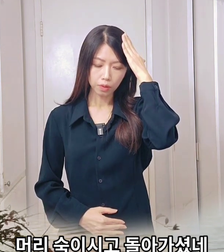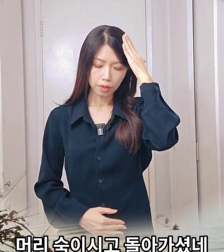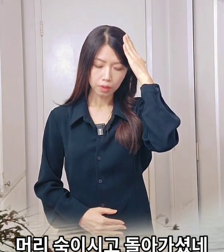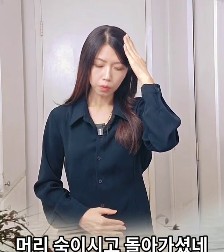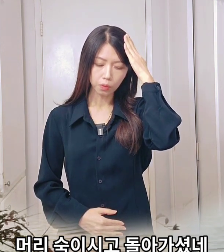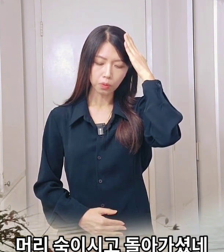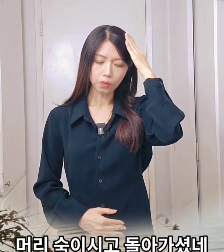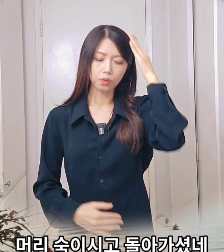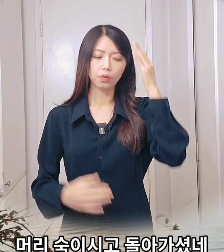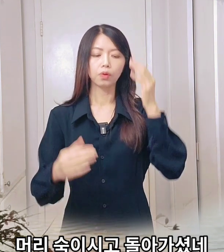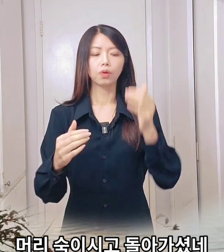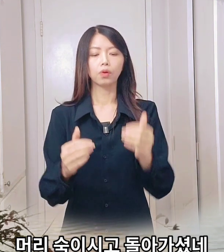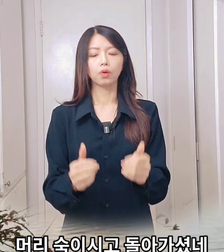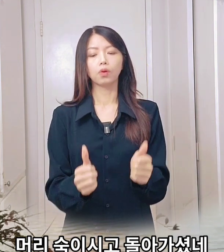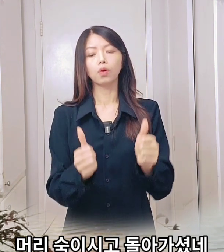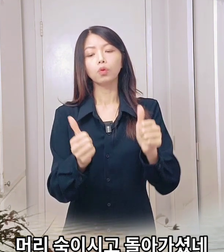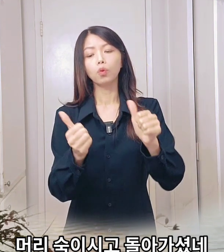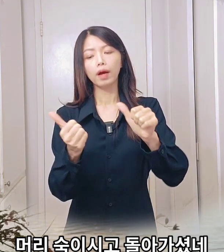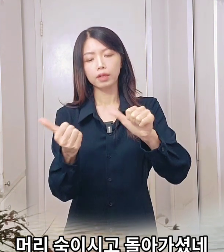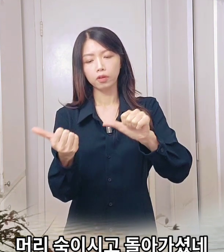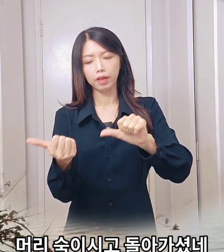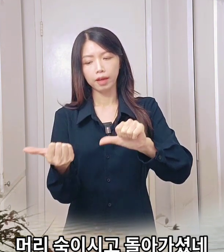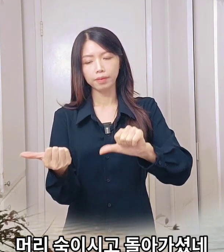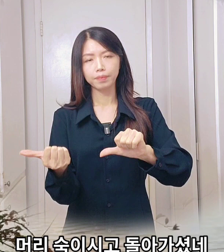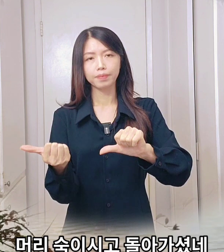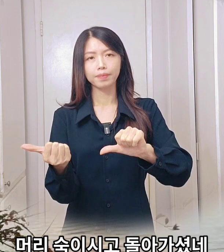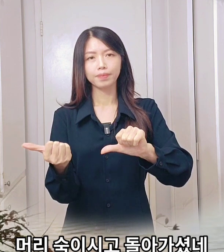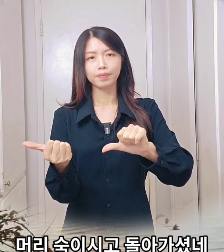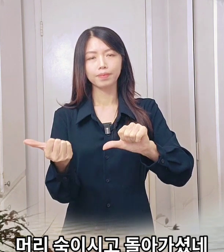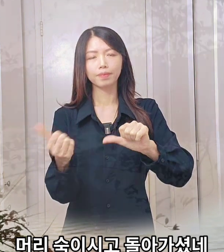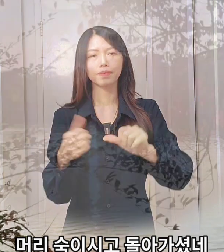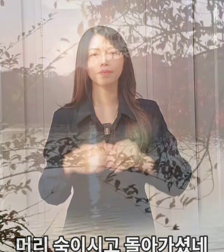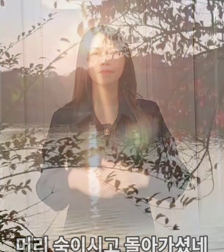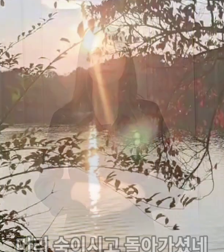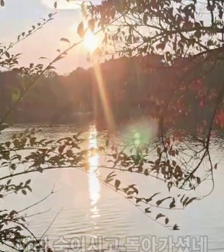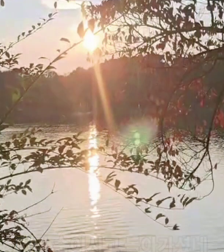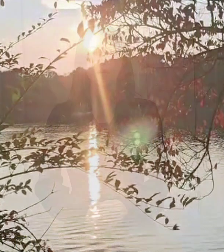고개 숙이시고 돌아가셨네.